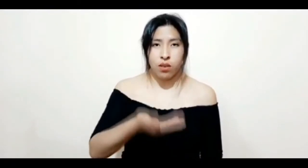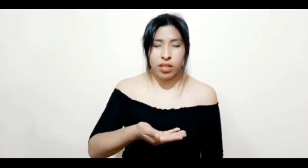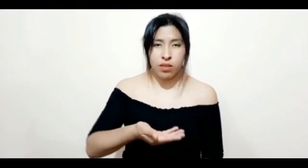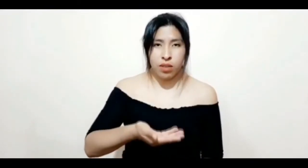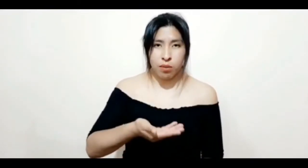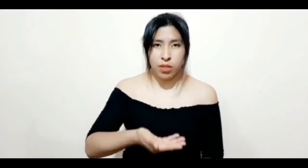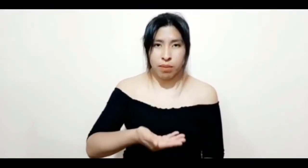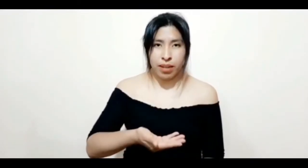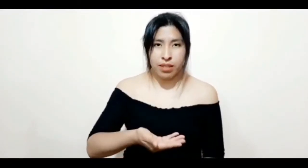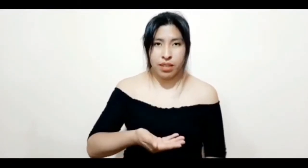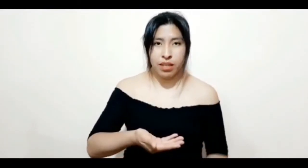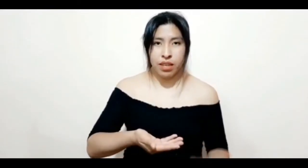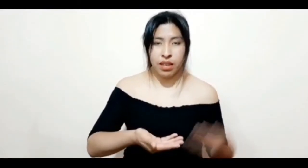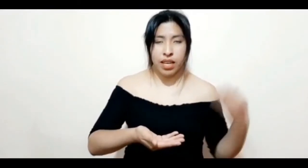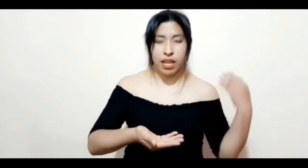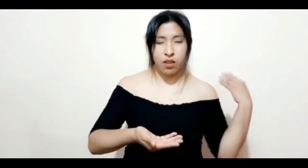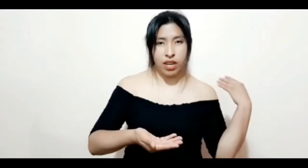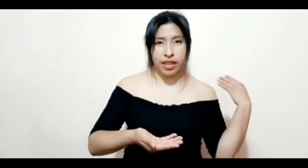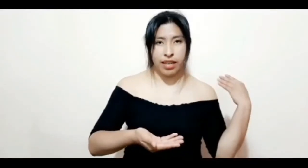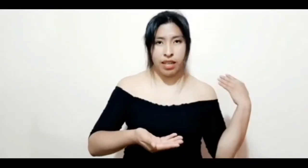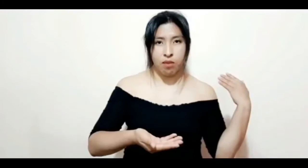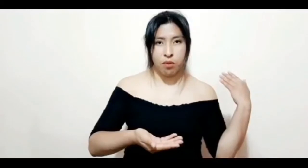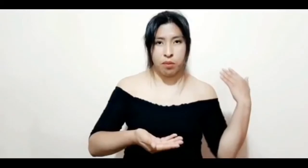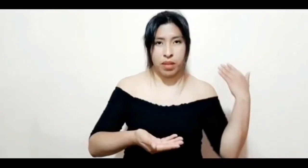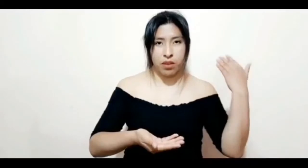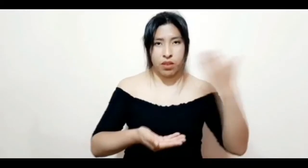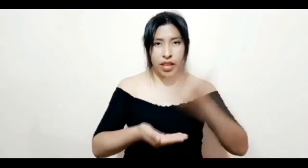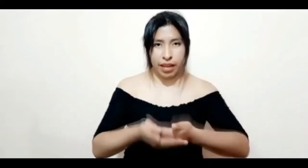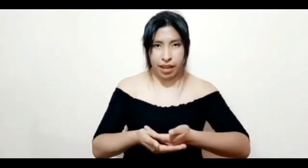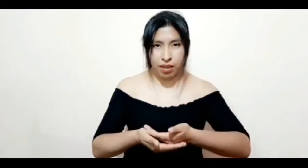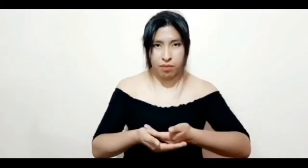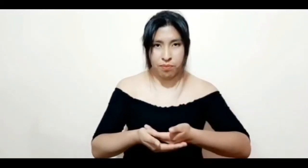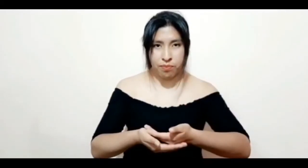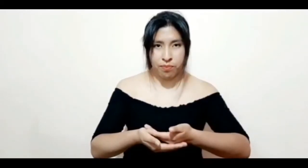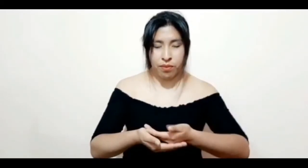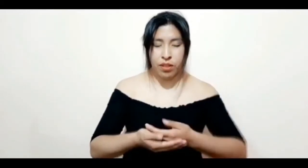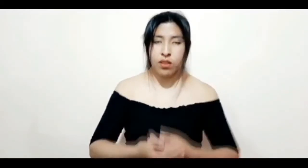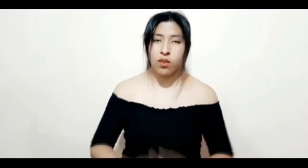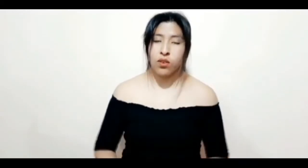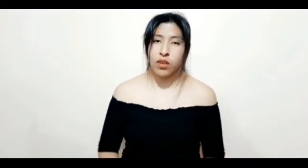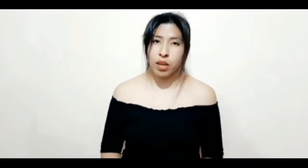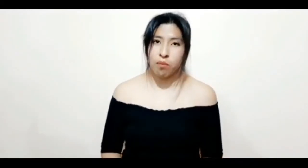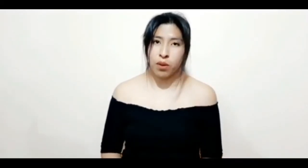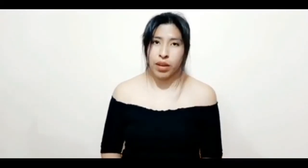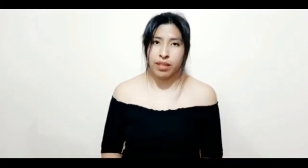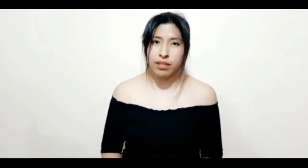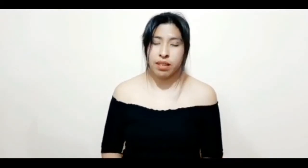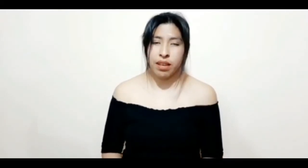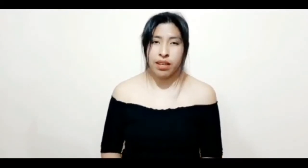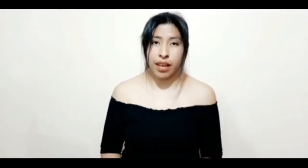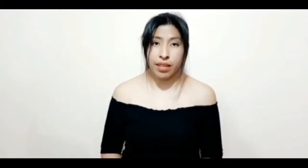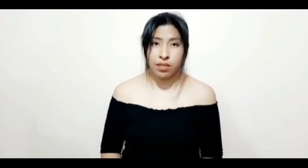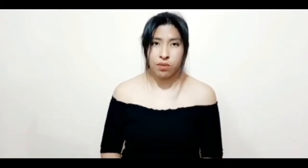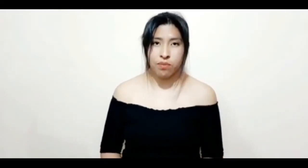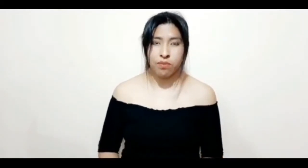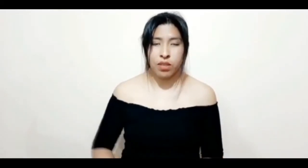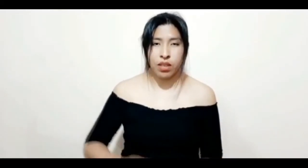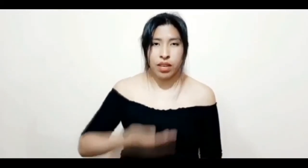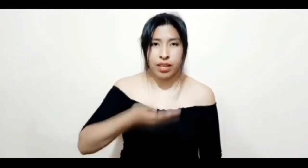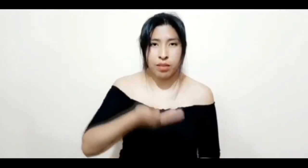Esta usamos de base y la otra es la que genera el movimiento, llegar. Otro ejemplo es queso. Esta